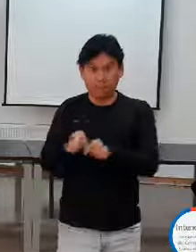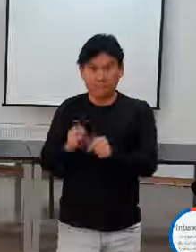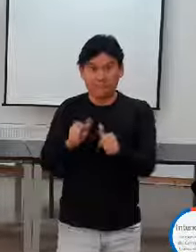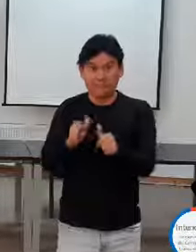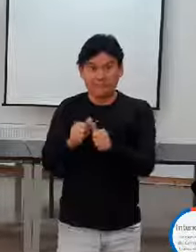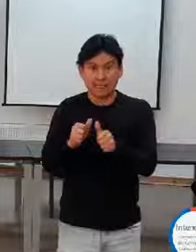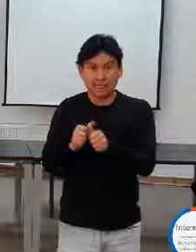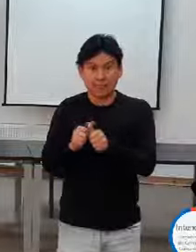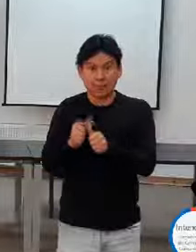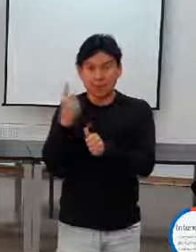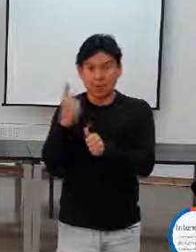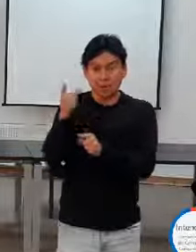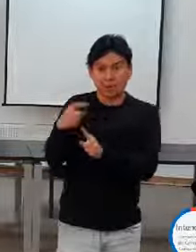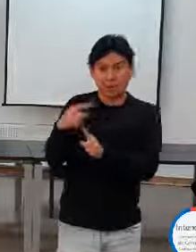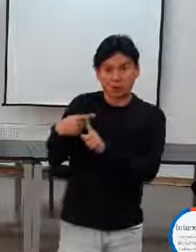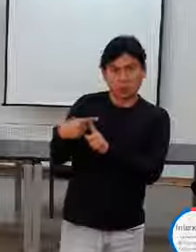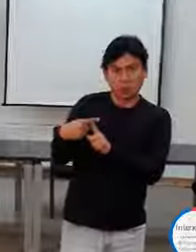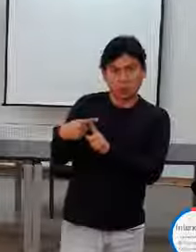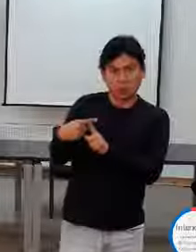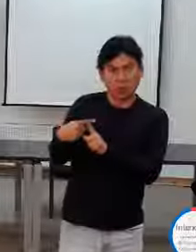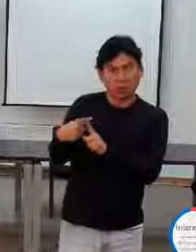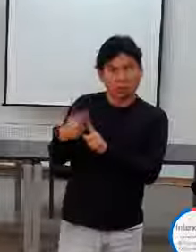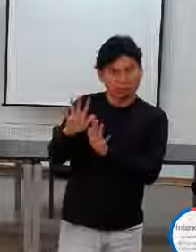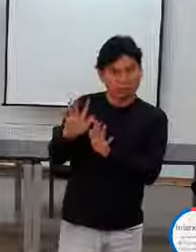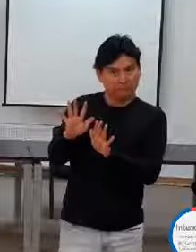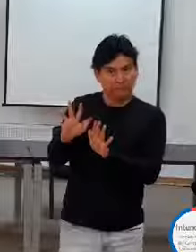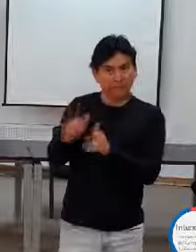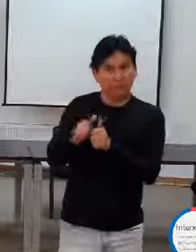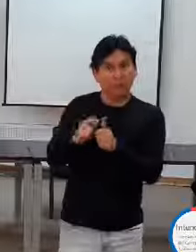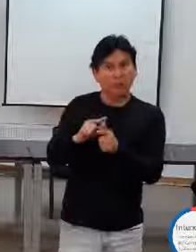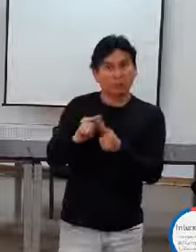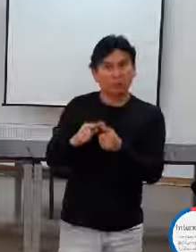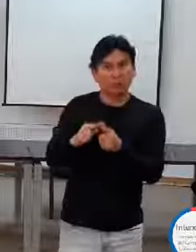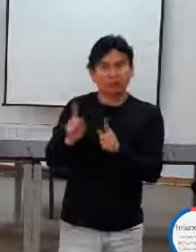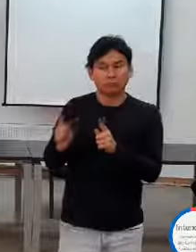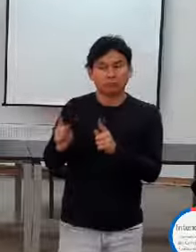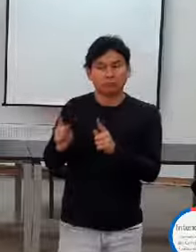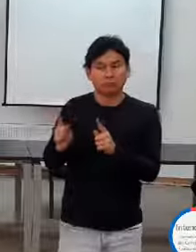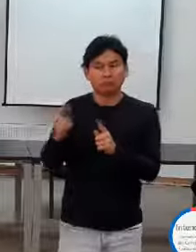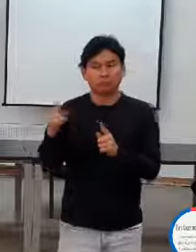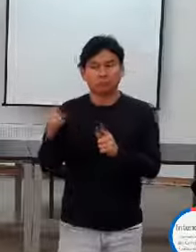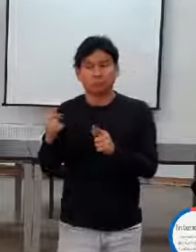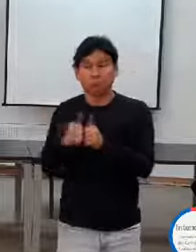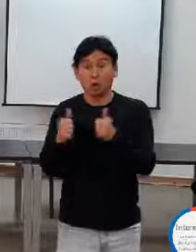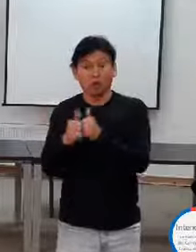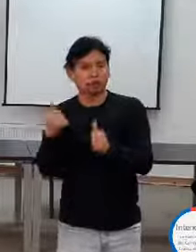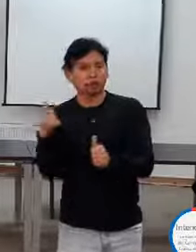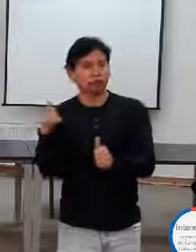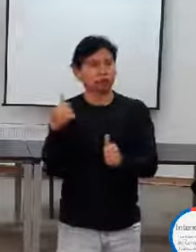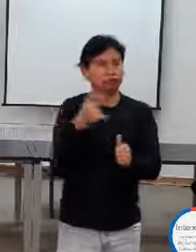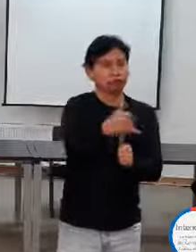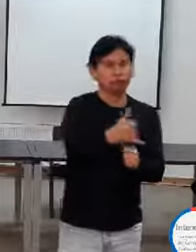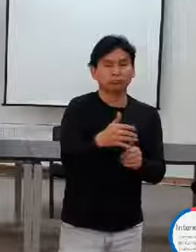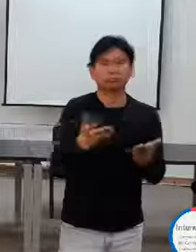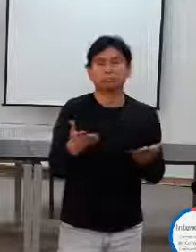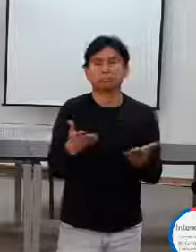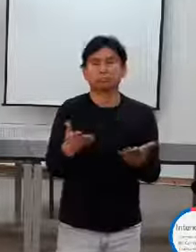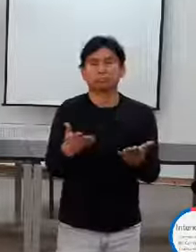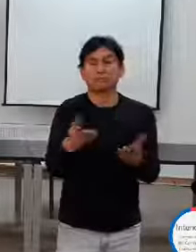cercano de un caso positivo y, por lo tanto, la autoridad sanitaria toma contacto con el carabinero y el día